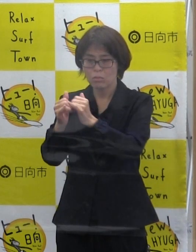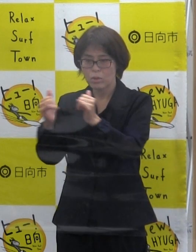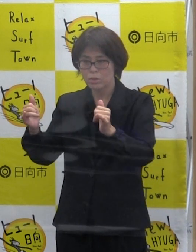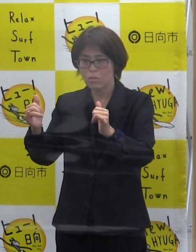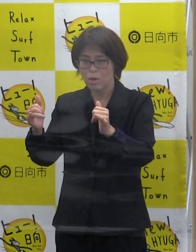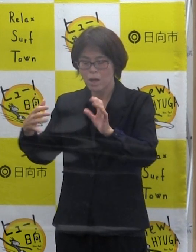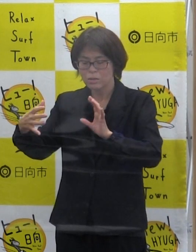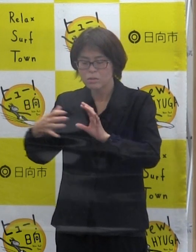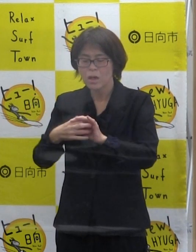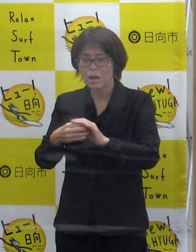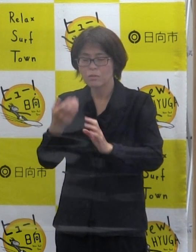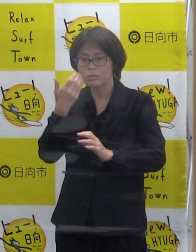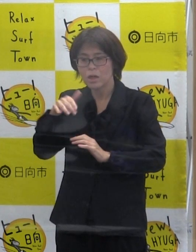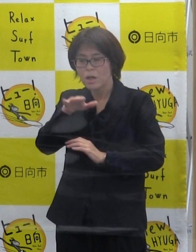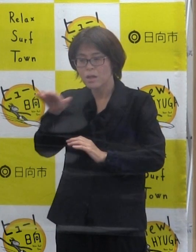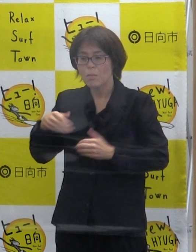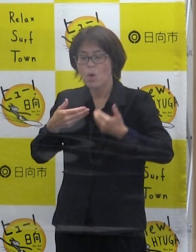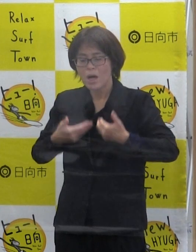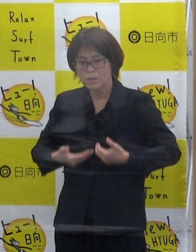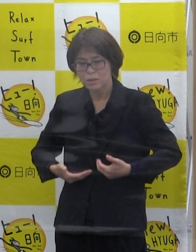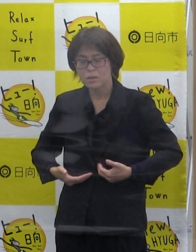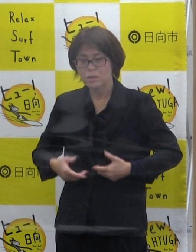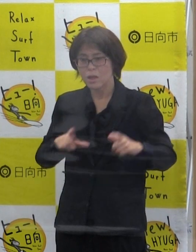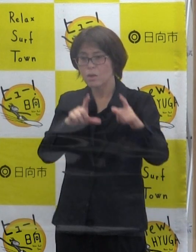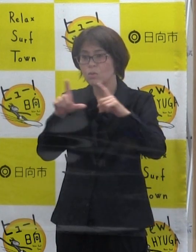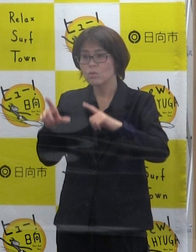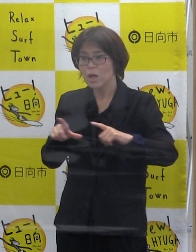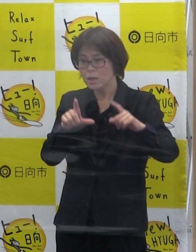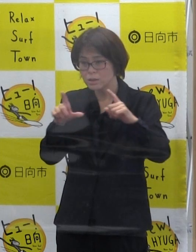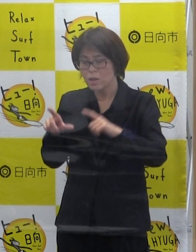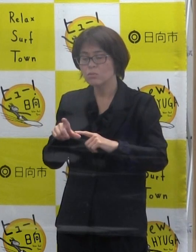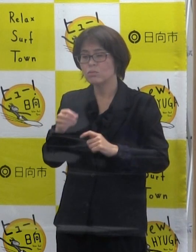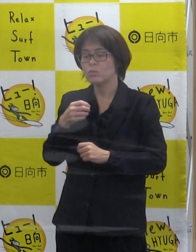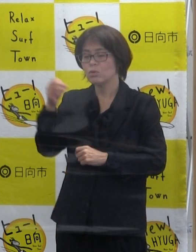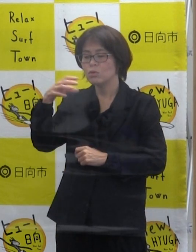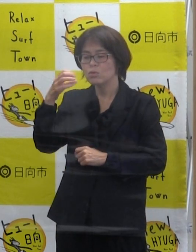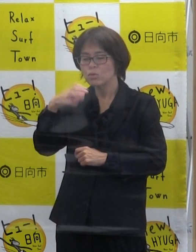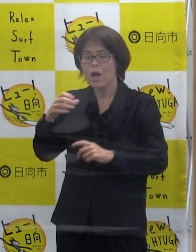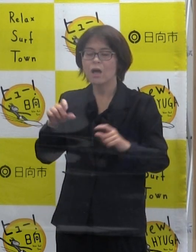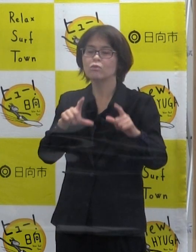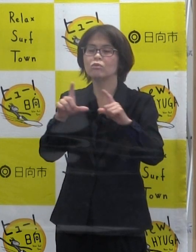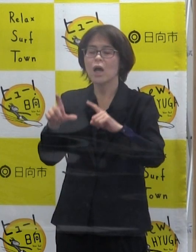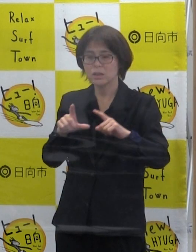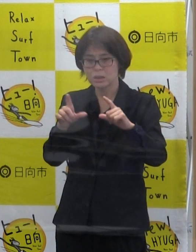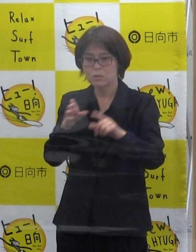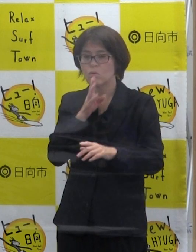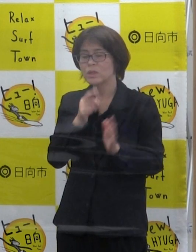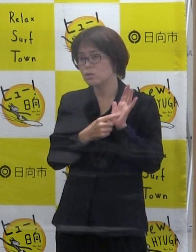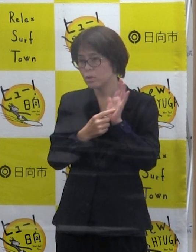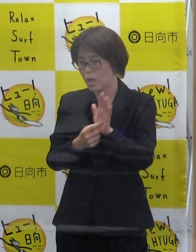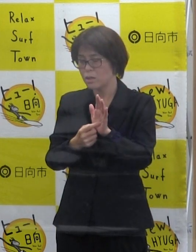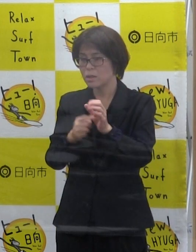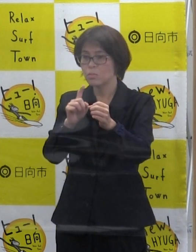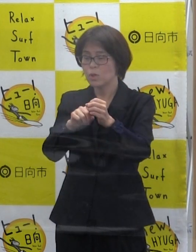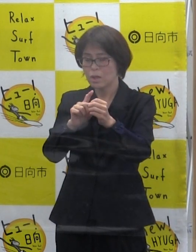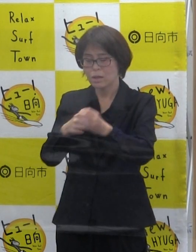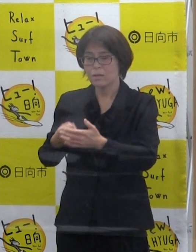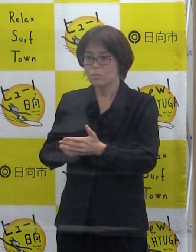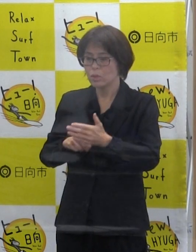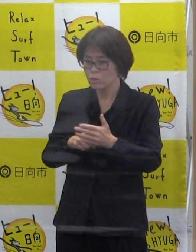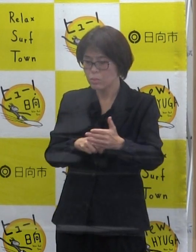り、誰もが安心して住み続けられる日向暮らしの実現に向けて取り組んでまいります